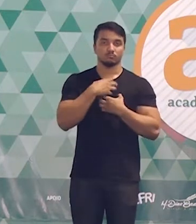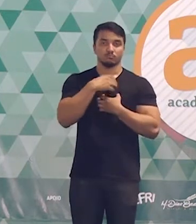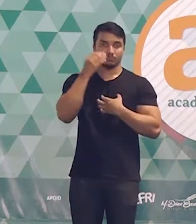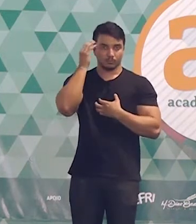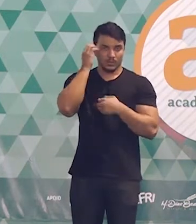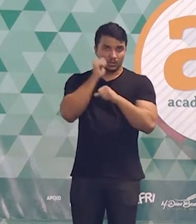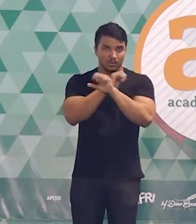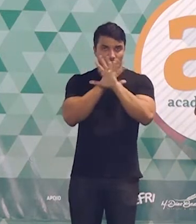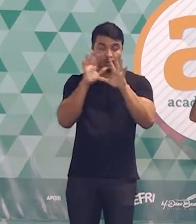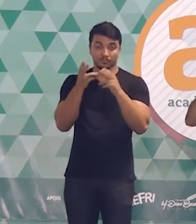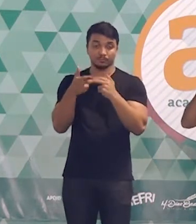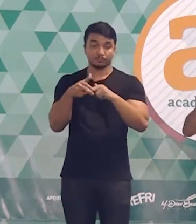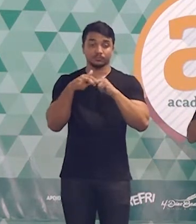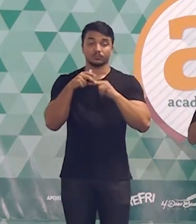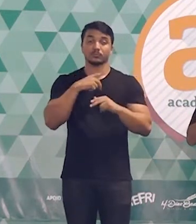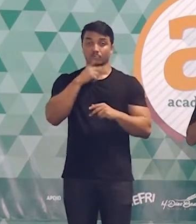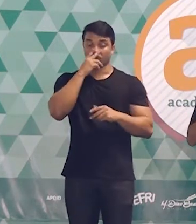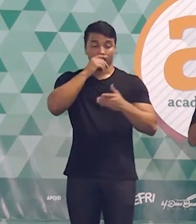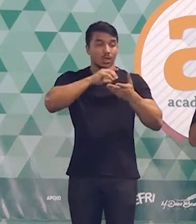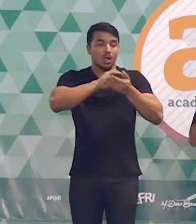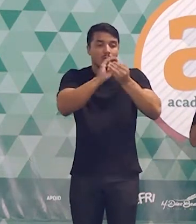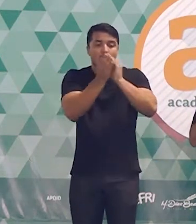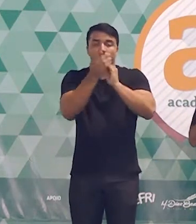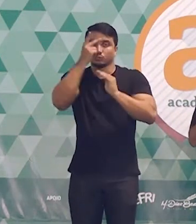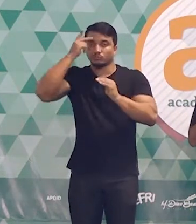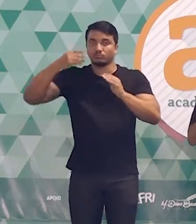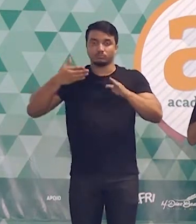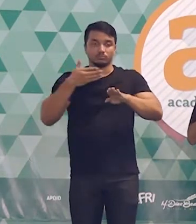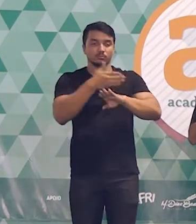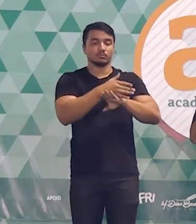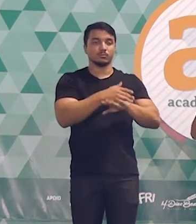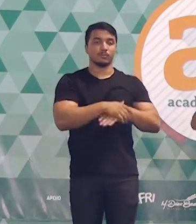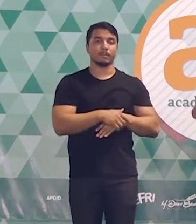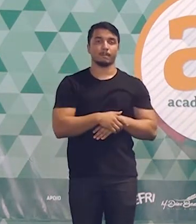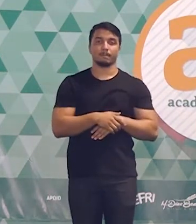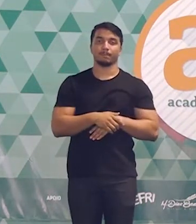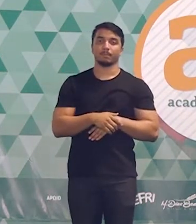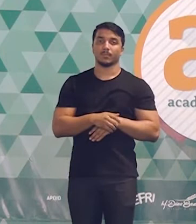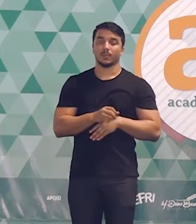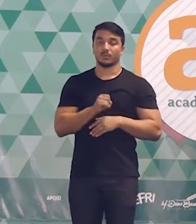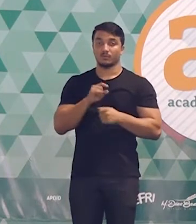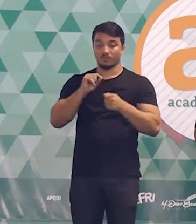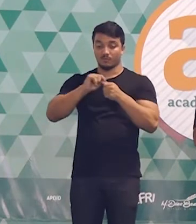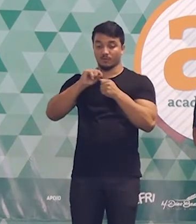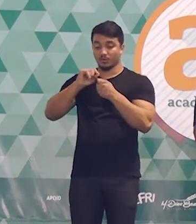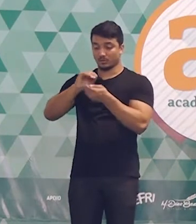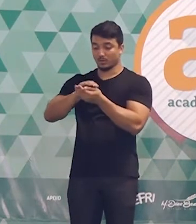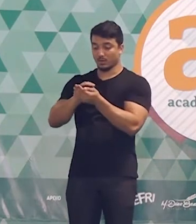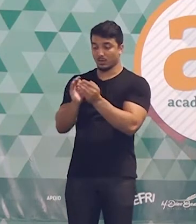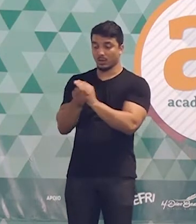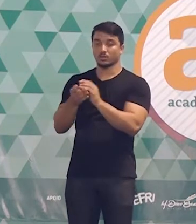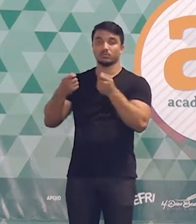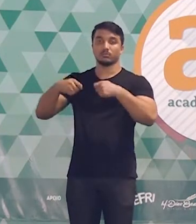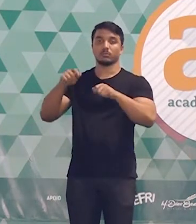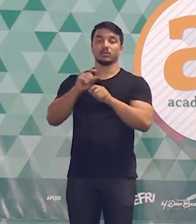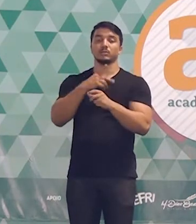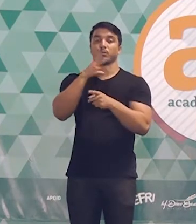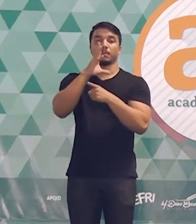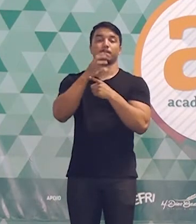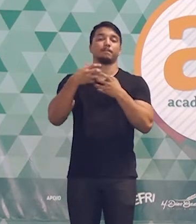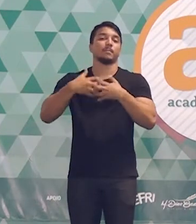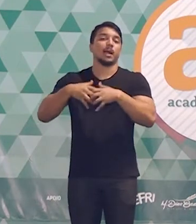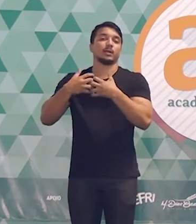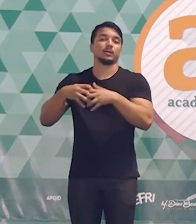Compreende? Então, o artista veio como quem diz: quem faz arte não precisa de